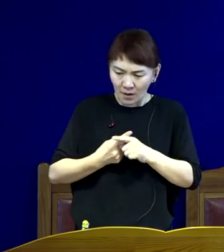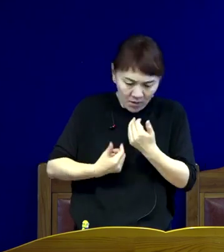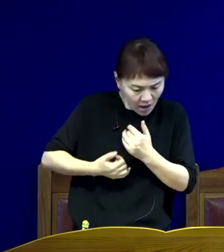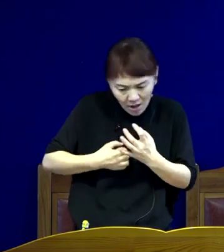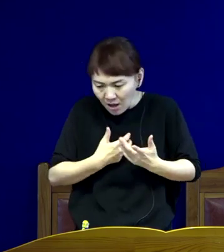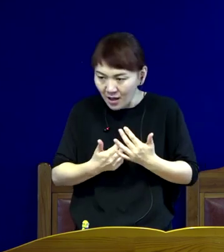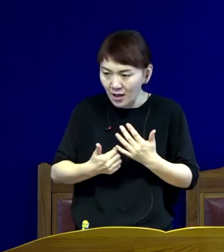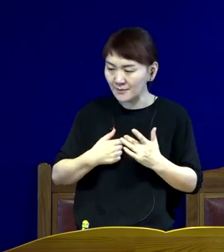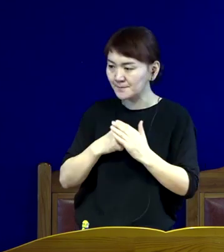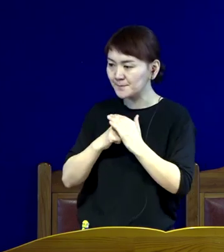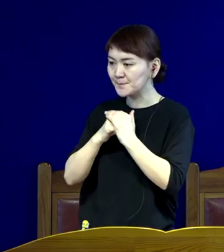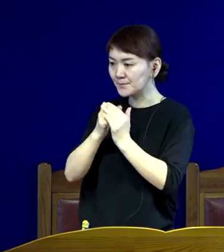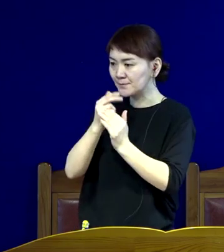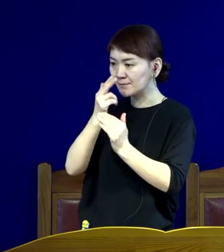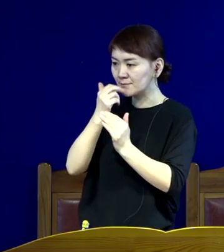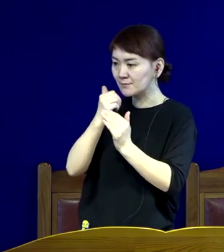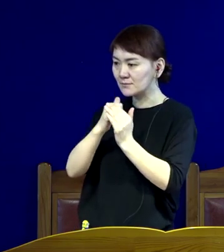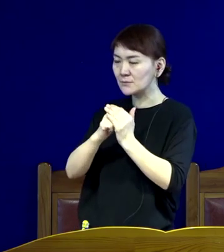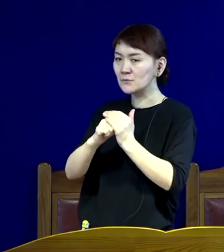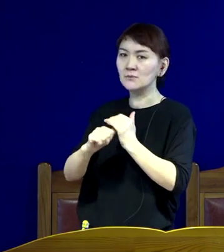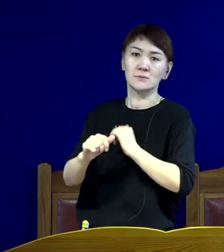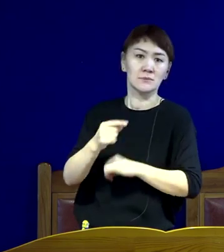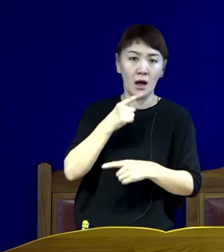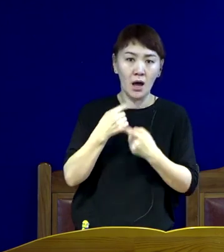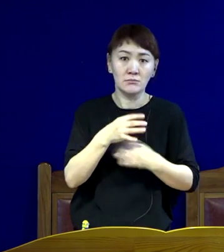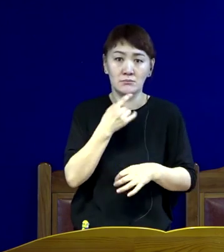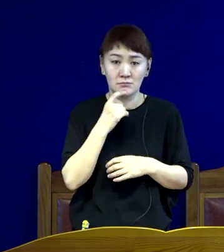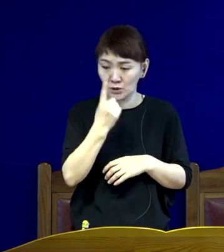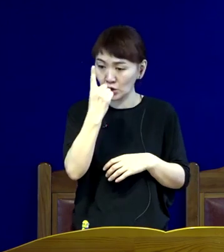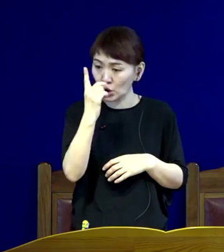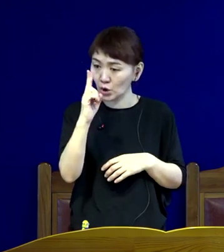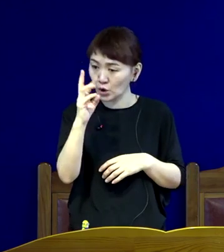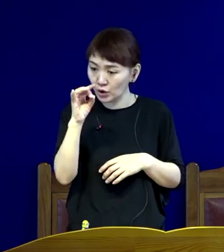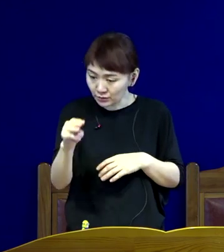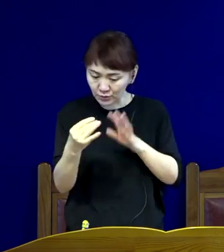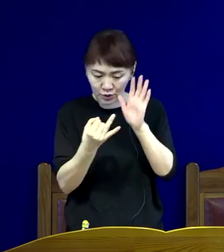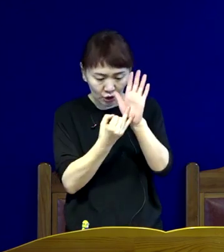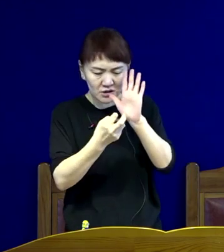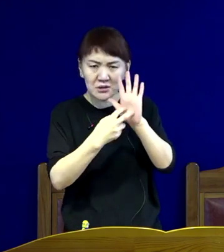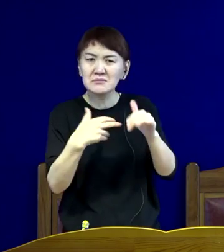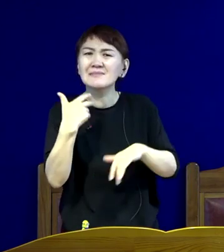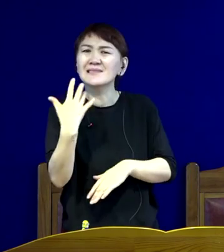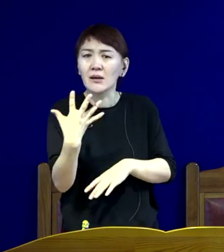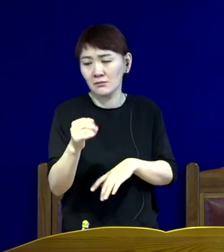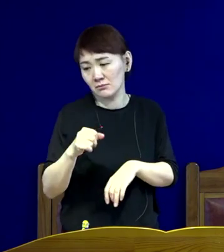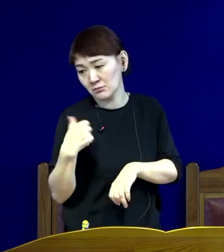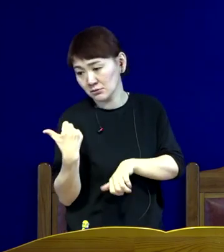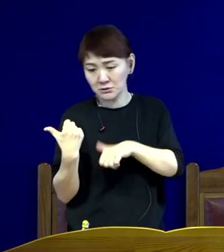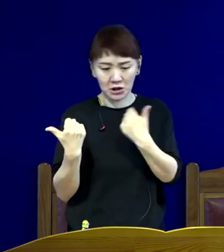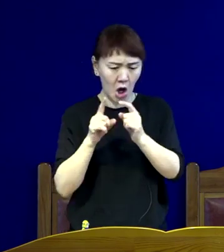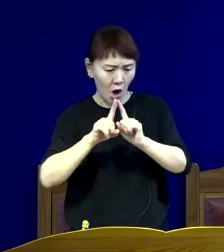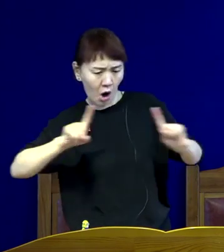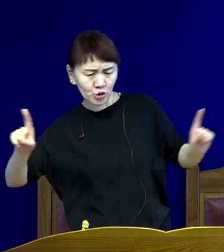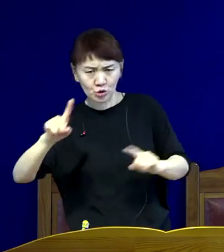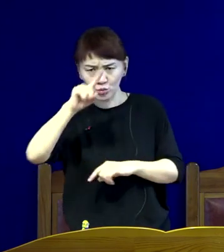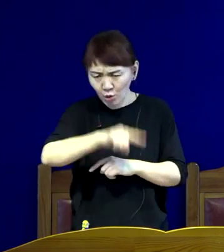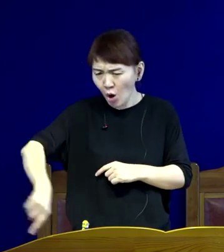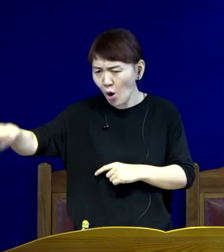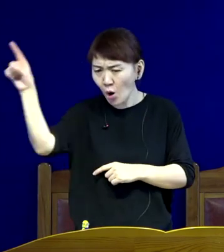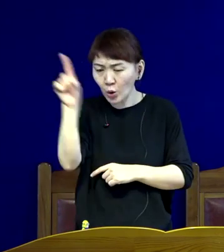бүрддэг. Яагаад 1-р Коринт 7-гийн 5 дээр нэг нэгнээс бүү хаалт гэж яагаад бишиж үлдээсэн